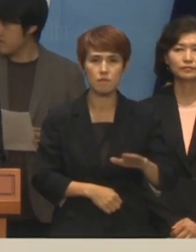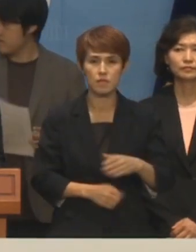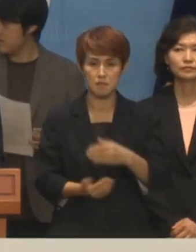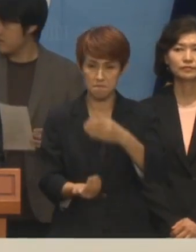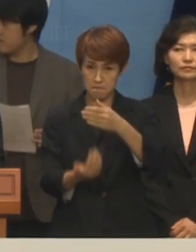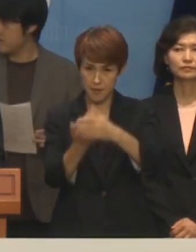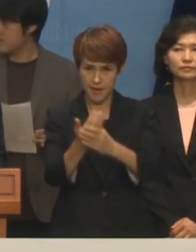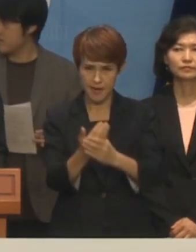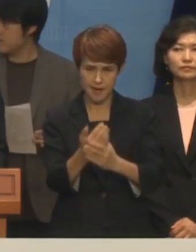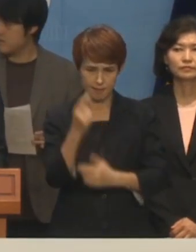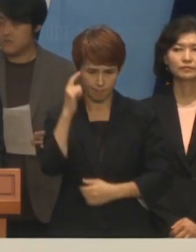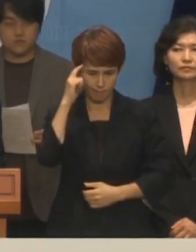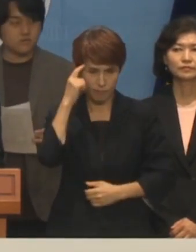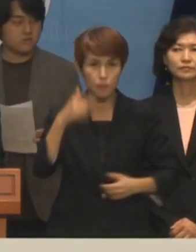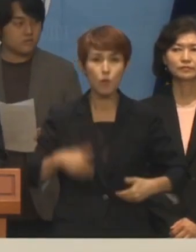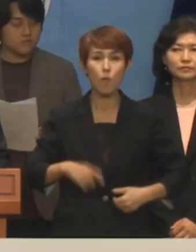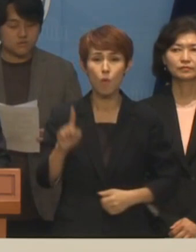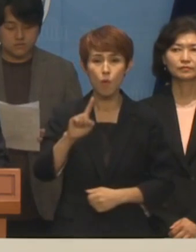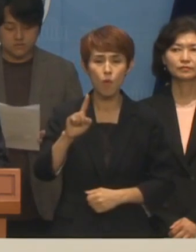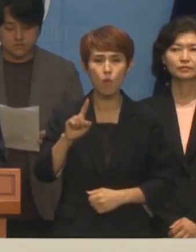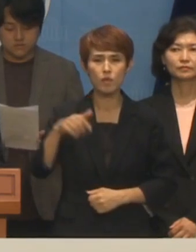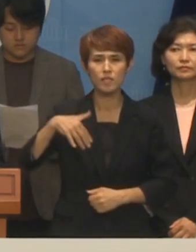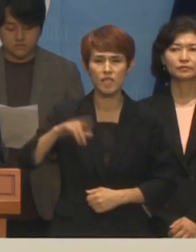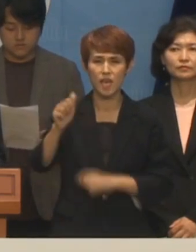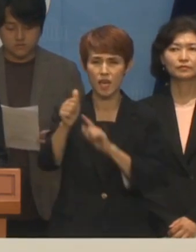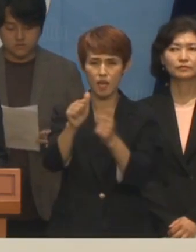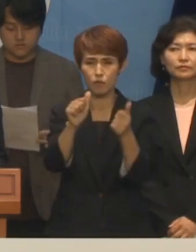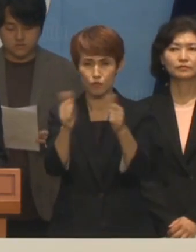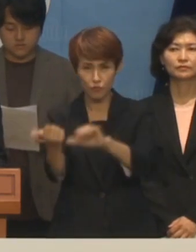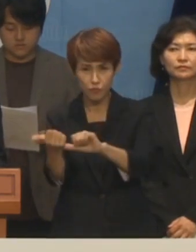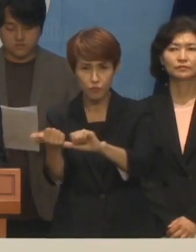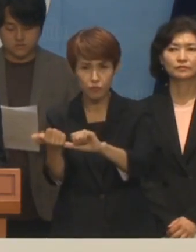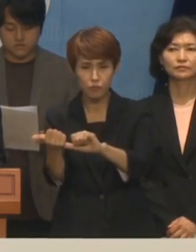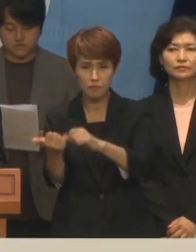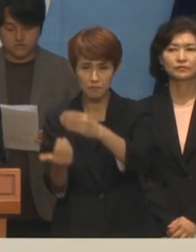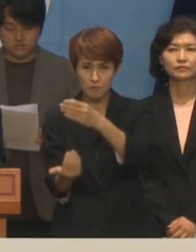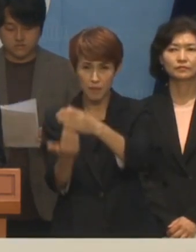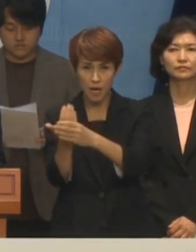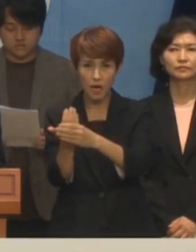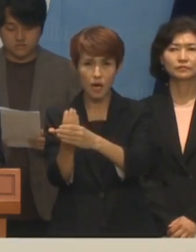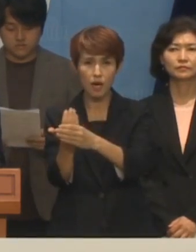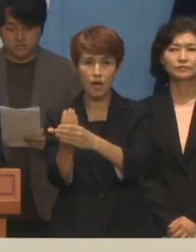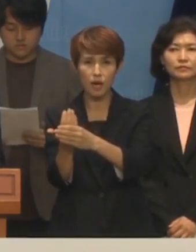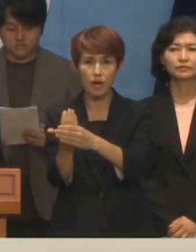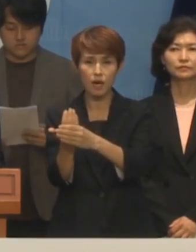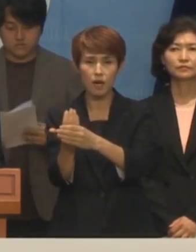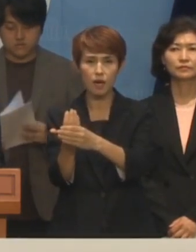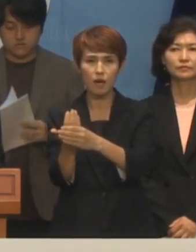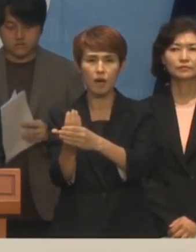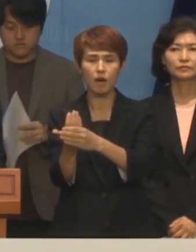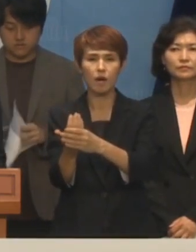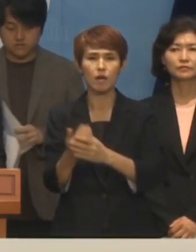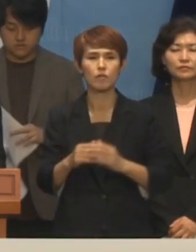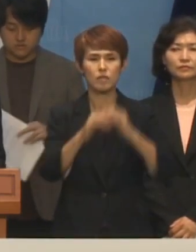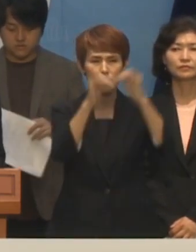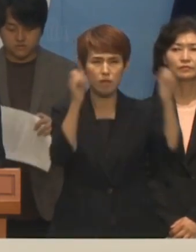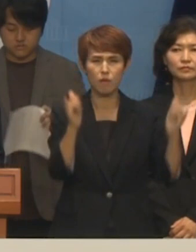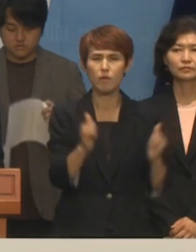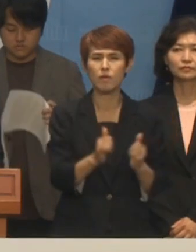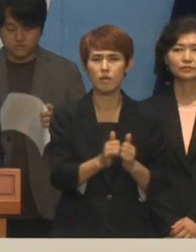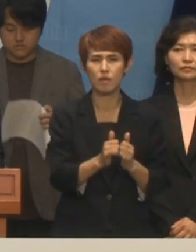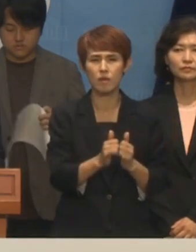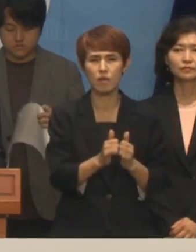것은 고 최수근 해병의 사망이 아직 우리 사회에 잔존하고 있는 낙후되고